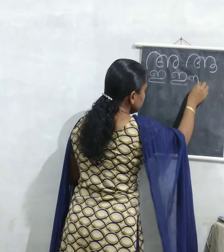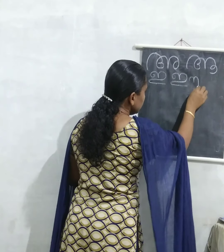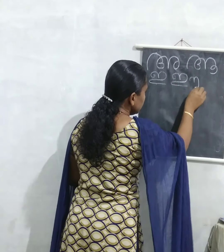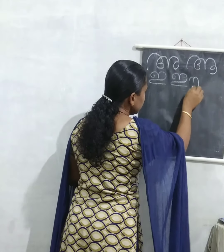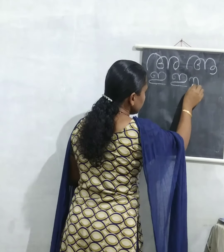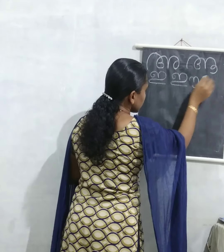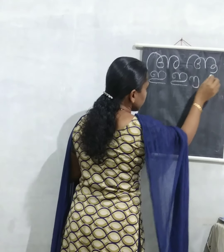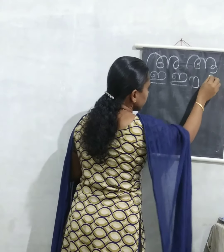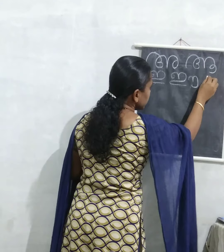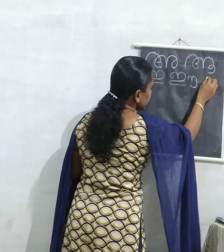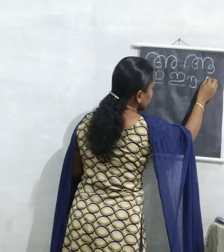ഒക്കെ വായിക്ക